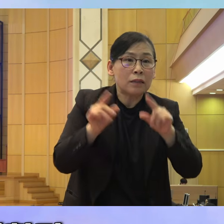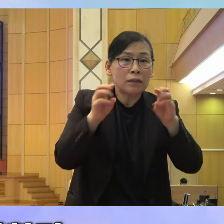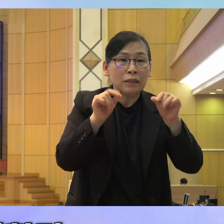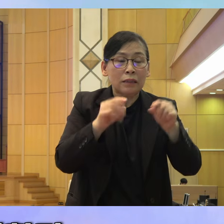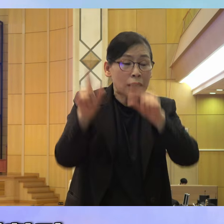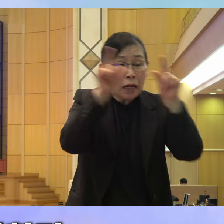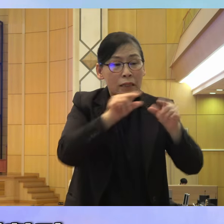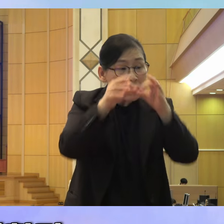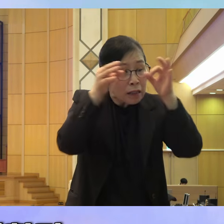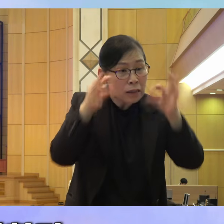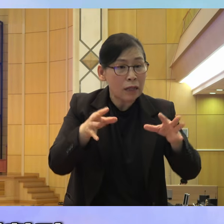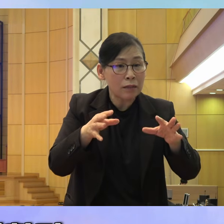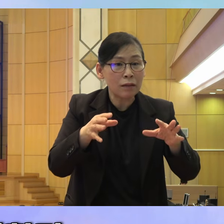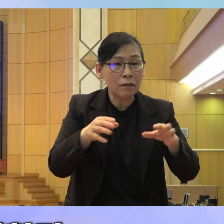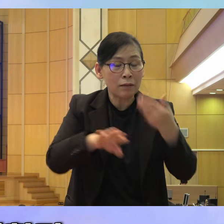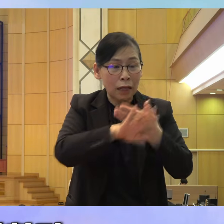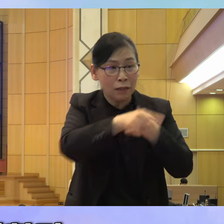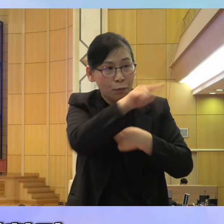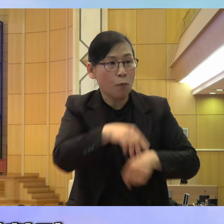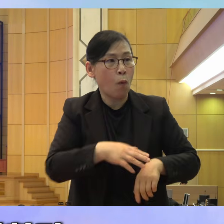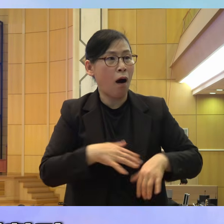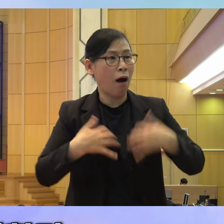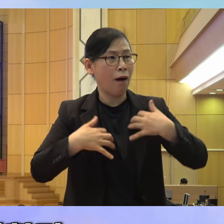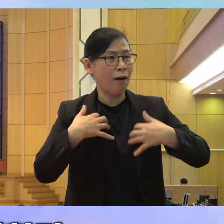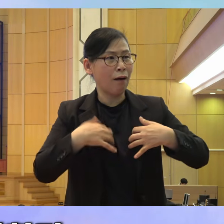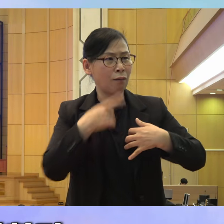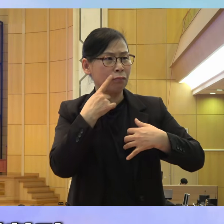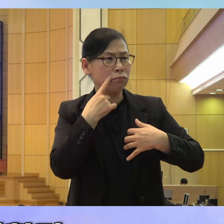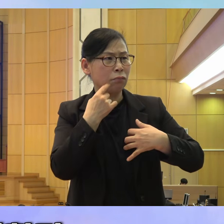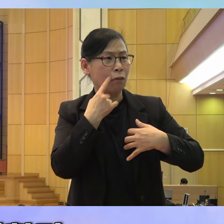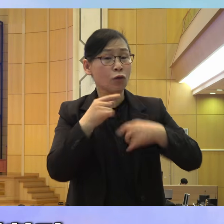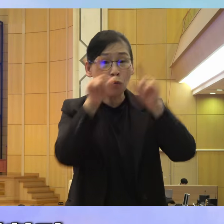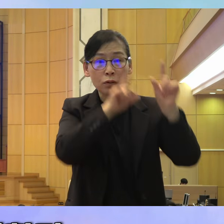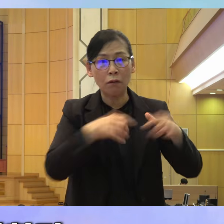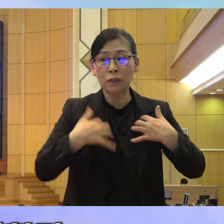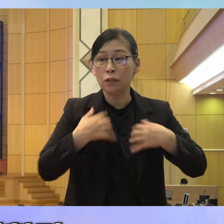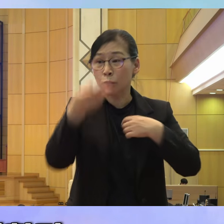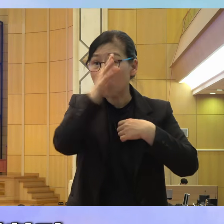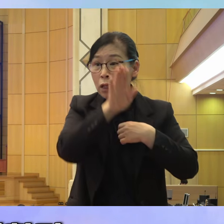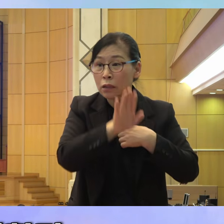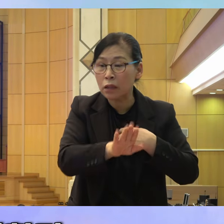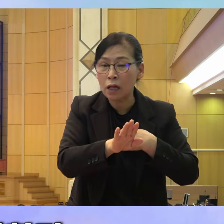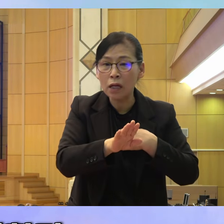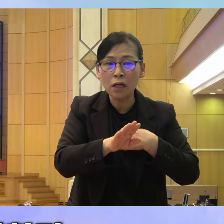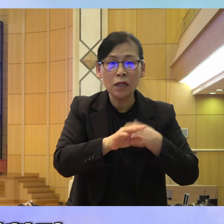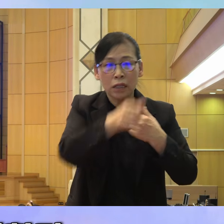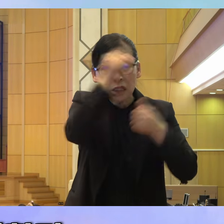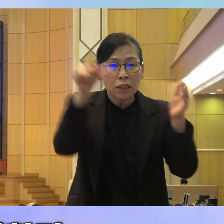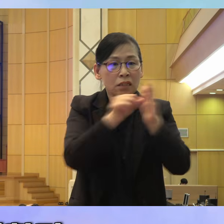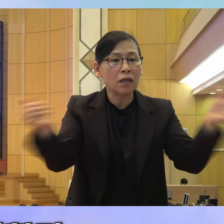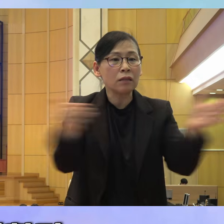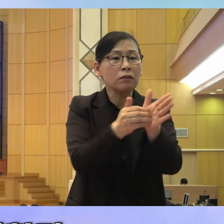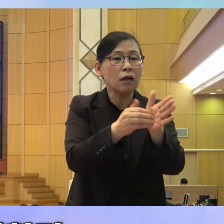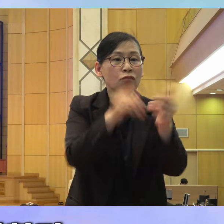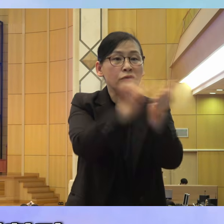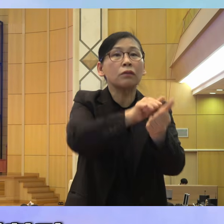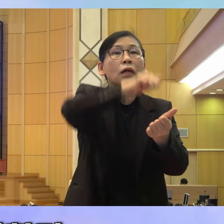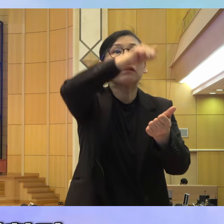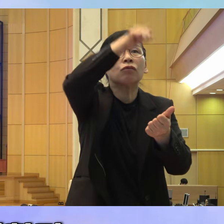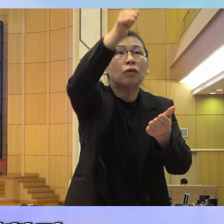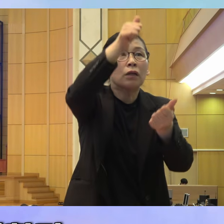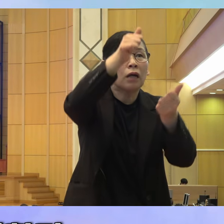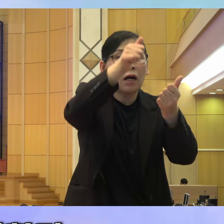땅의 삶은 남들이 보기에 호화롭게 즐기며 살았다 하더라도 죽고 나니까